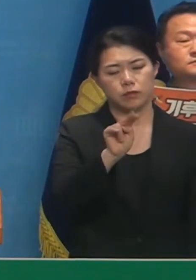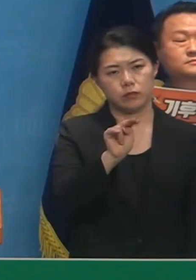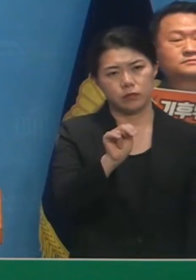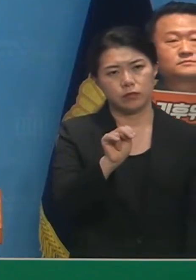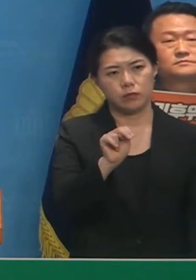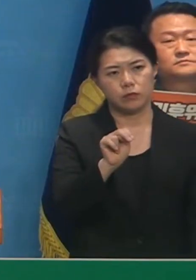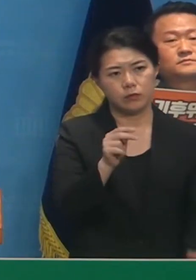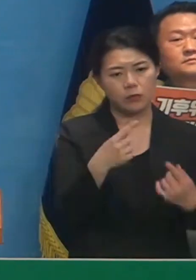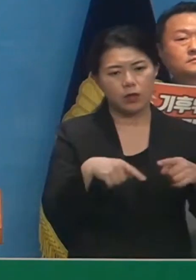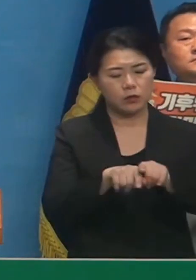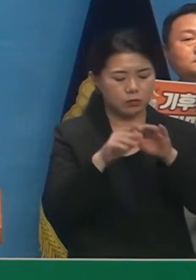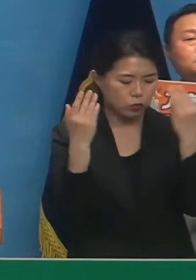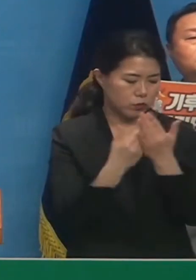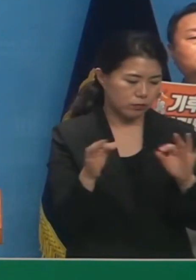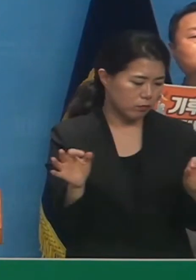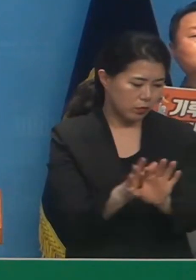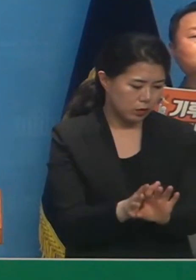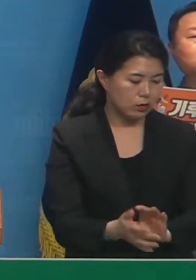노동자가 함께 사라집니다.